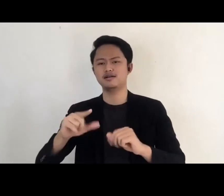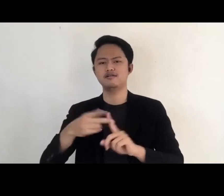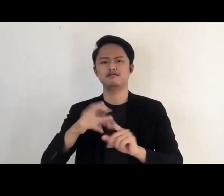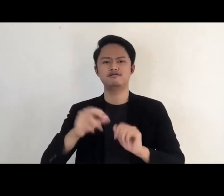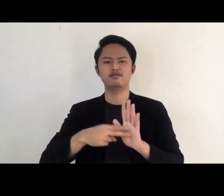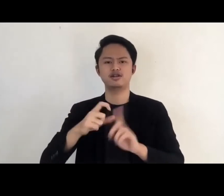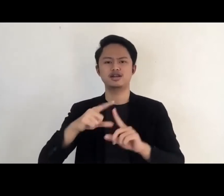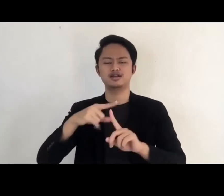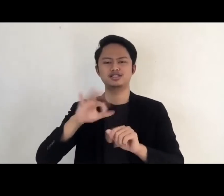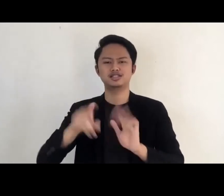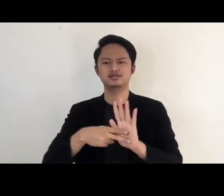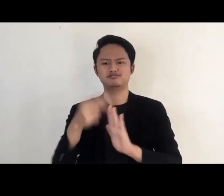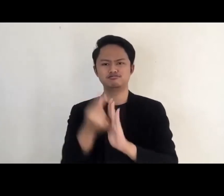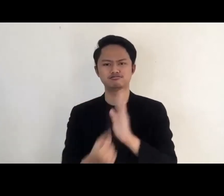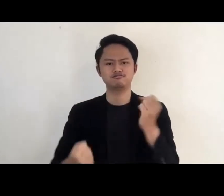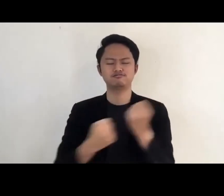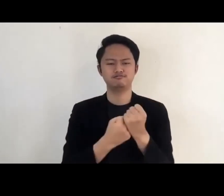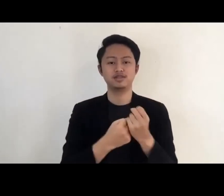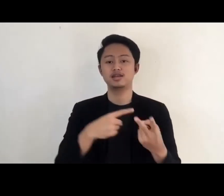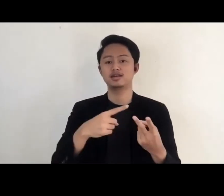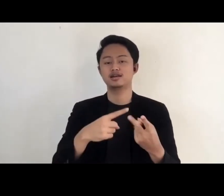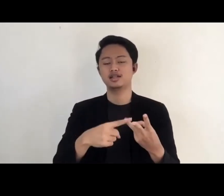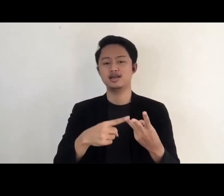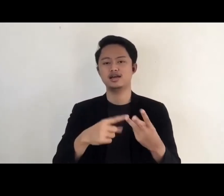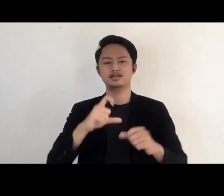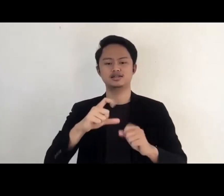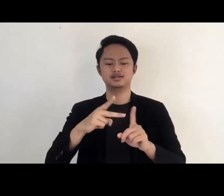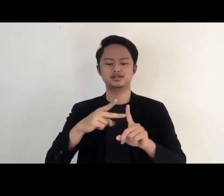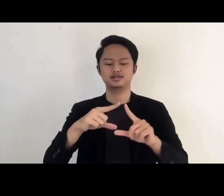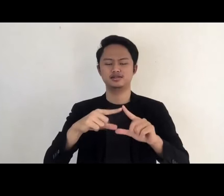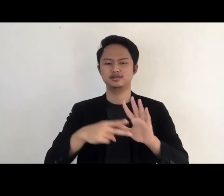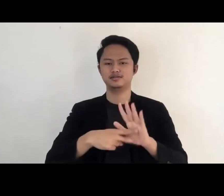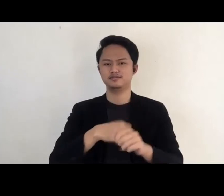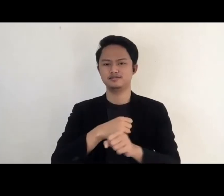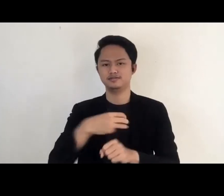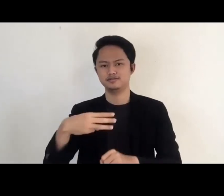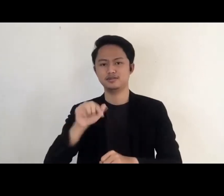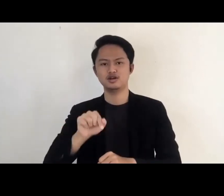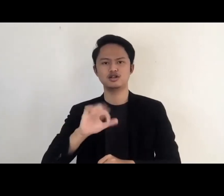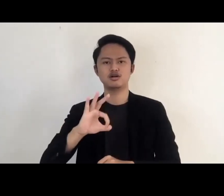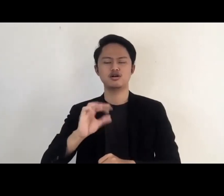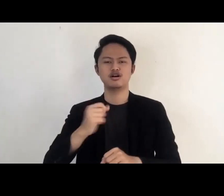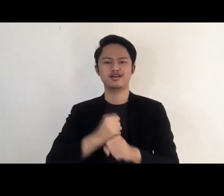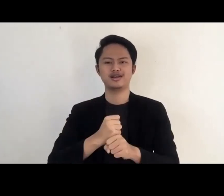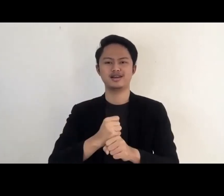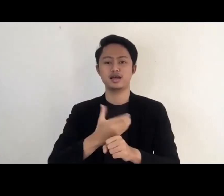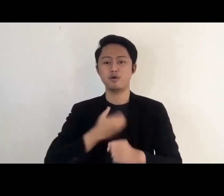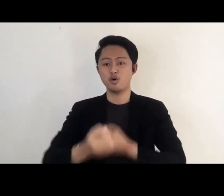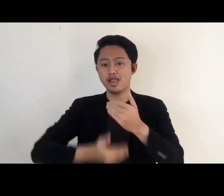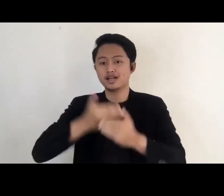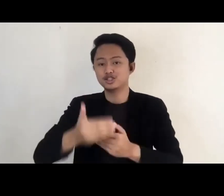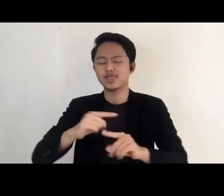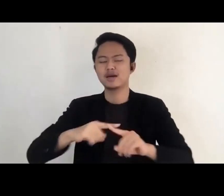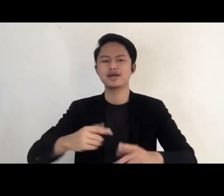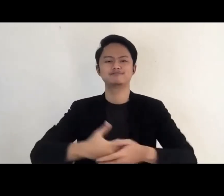donor, dan juga Change.org. Sebelum lanjut, saya ingin menyapa terlebih dahulu memperkenalkan narasumber yang hadir